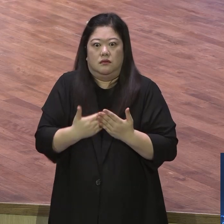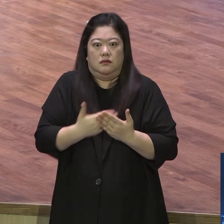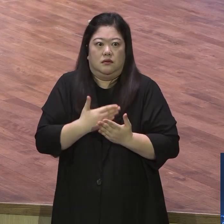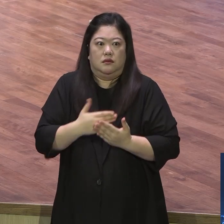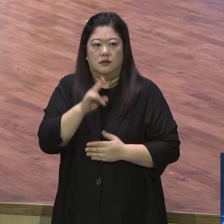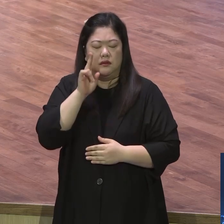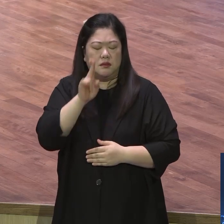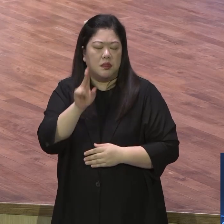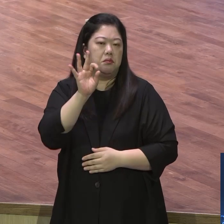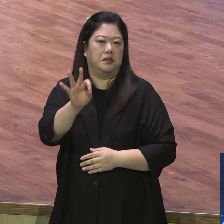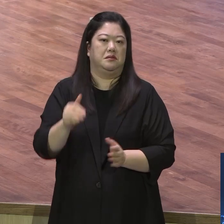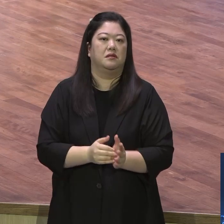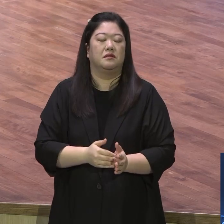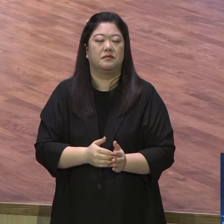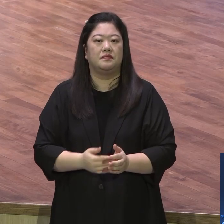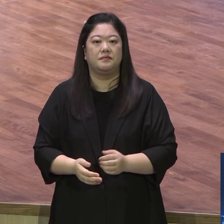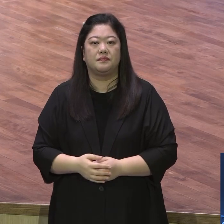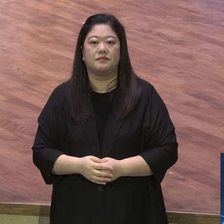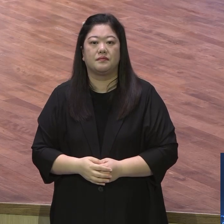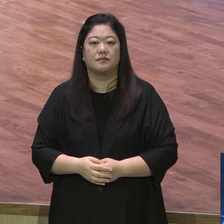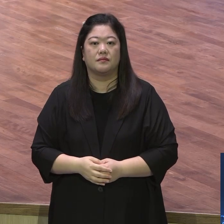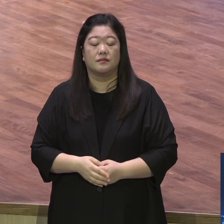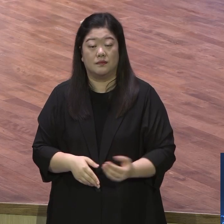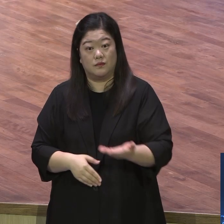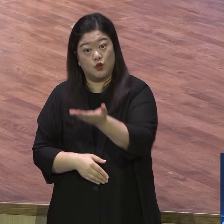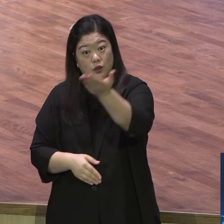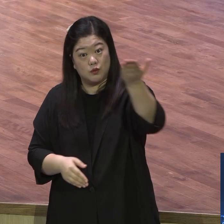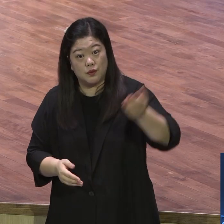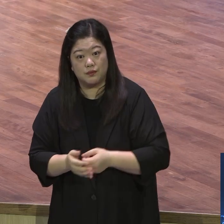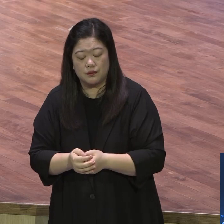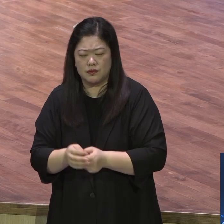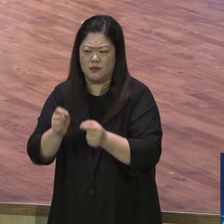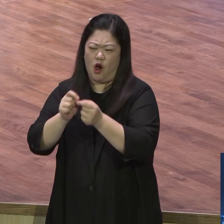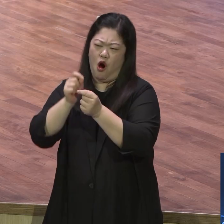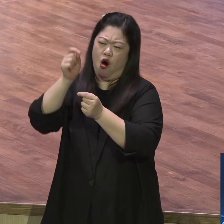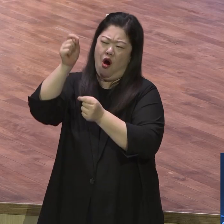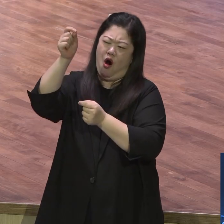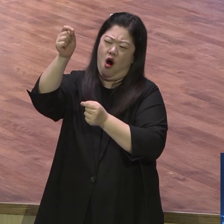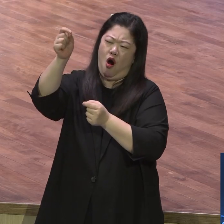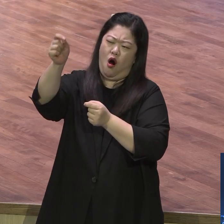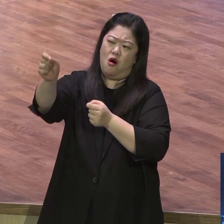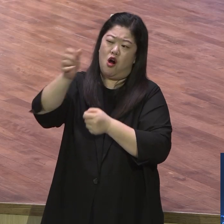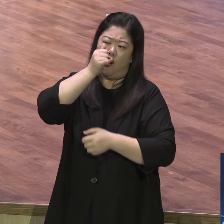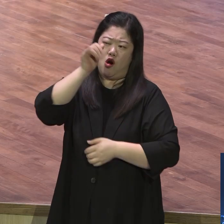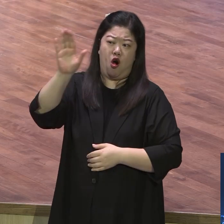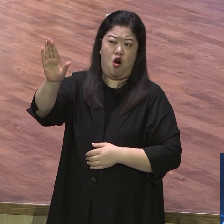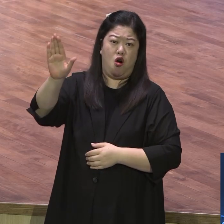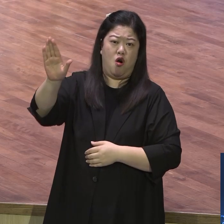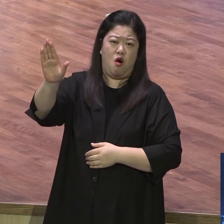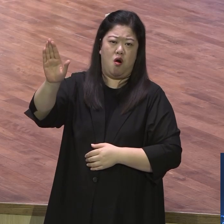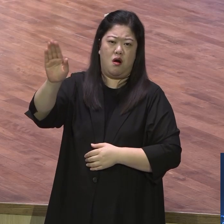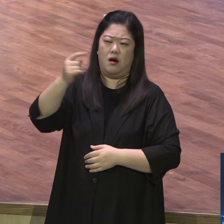여러분은 영원히 보장된 인생입니다 영원히 보장된